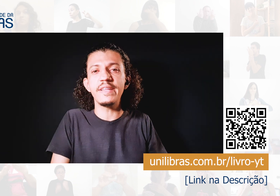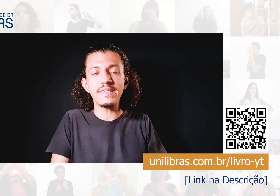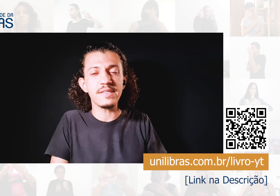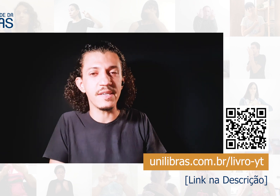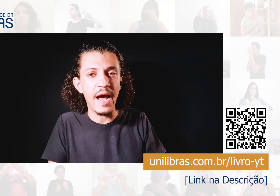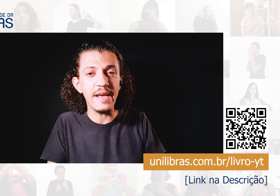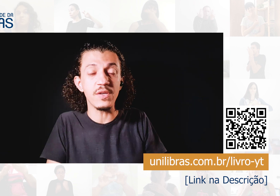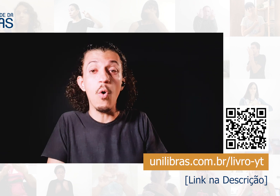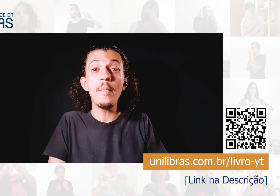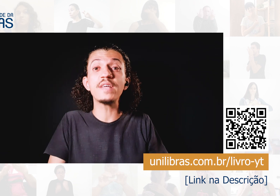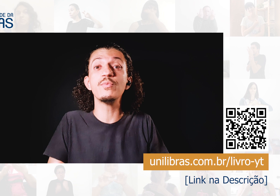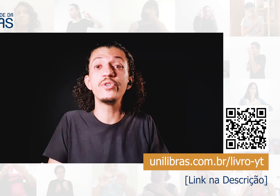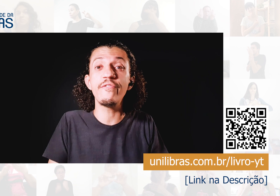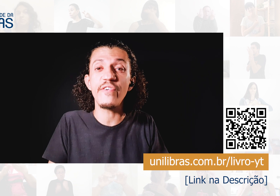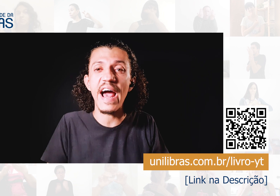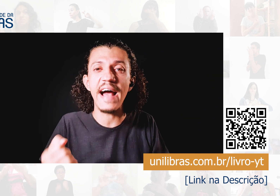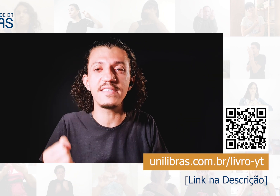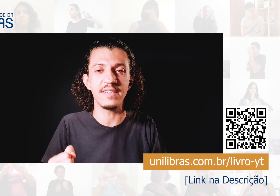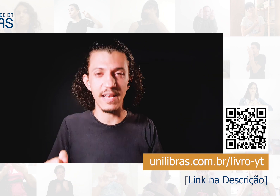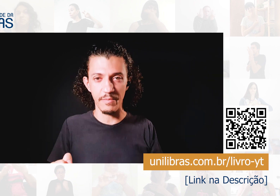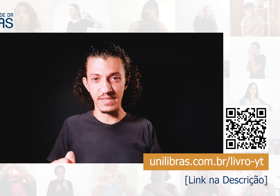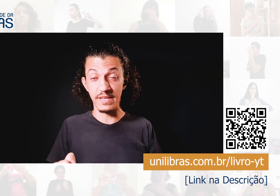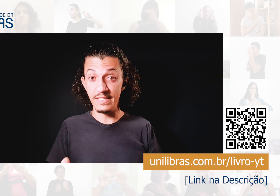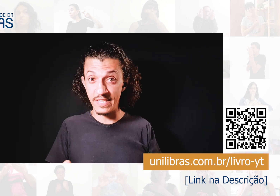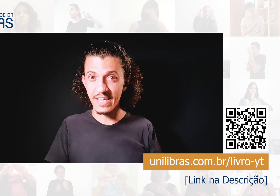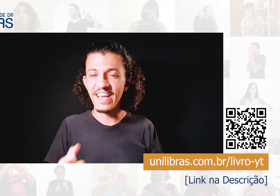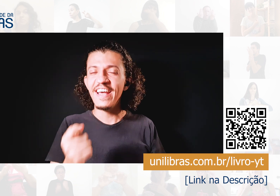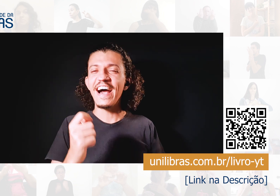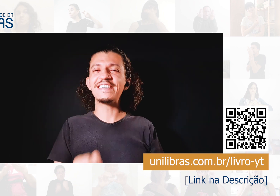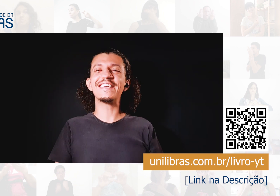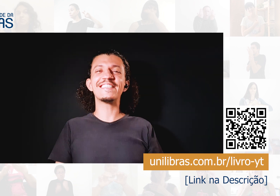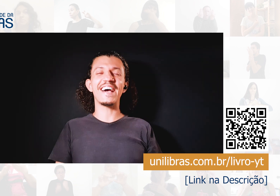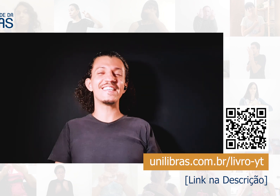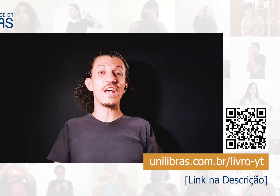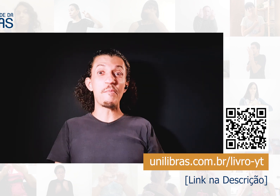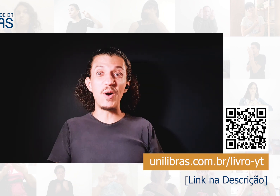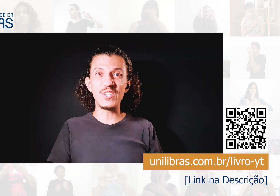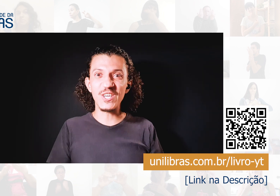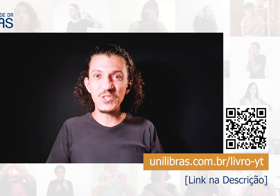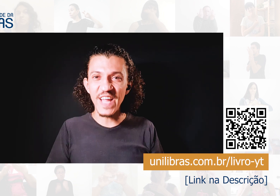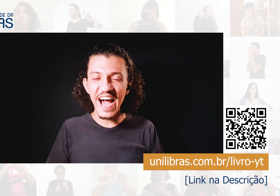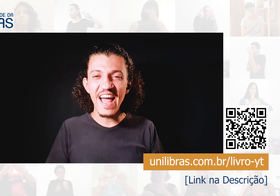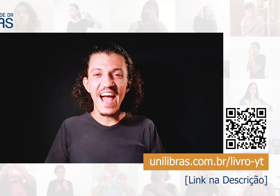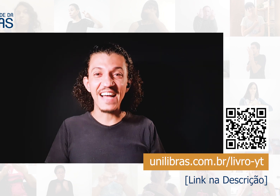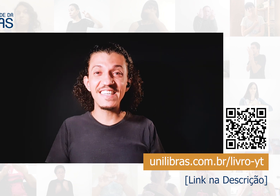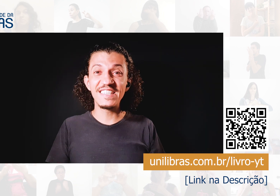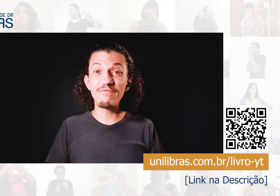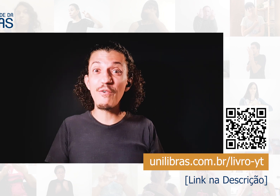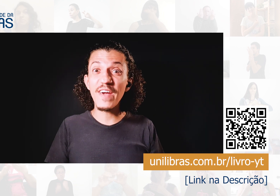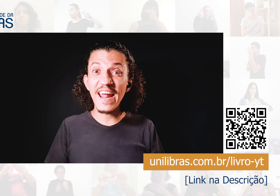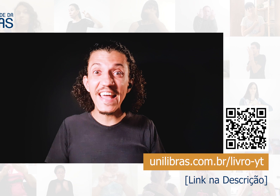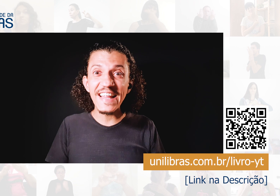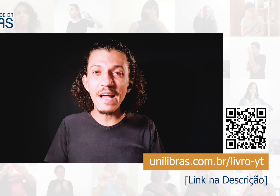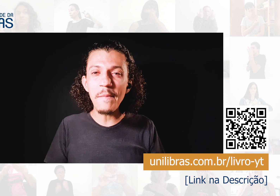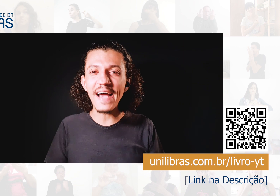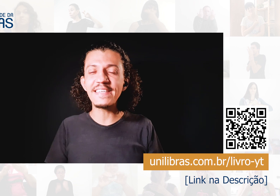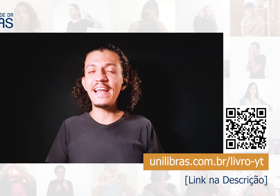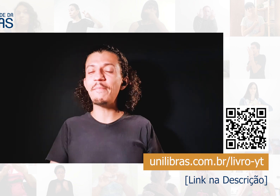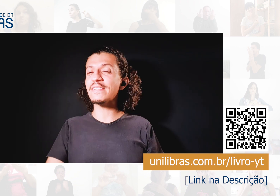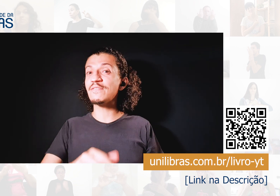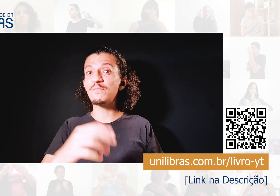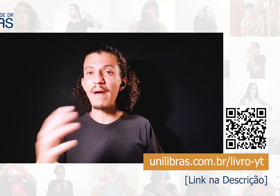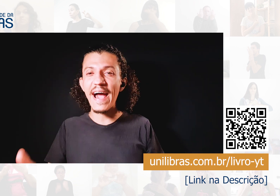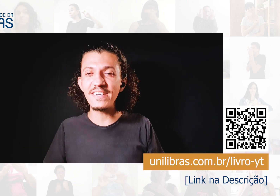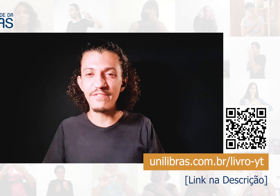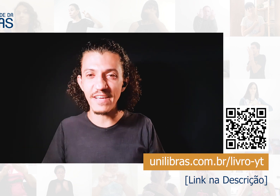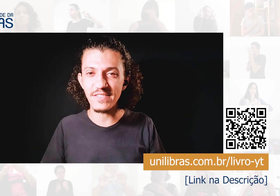dia a dia desses sinais ou mesmo de frases da Libras. Sim, a escrita de sinais pode te ajudar a se desenvolver ainda mais na